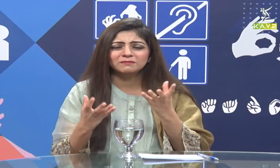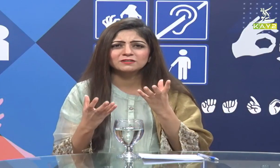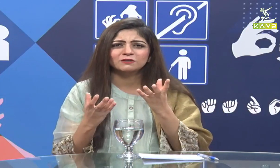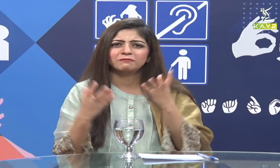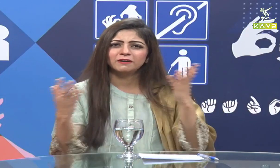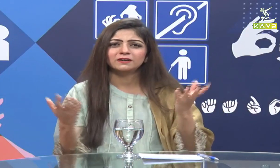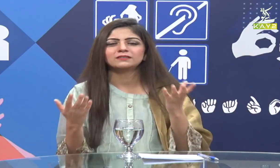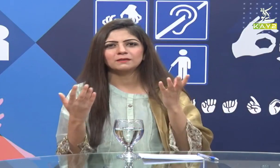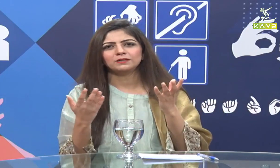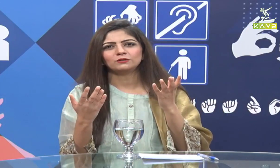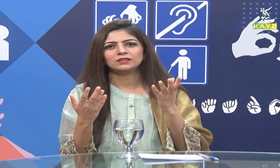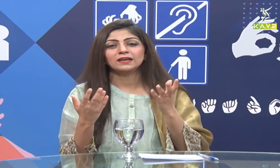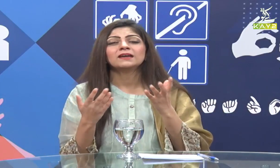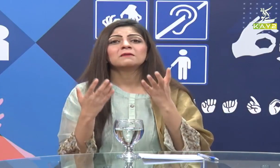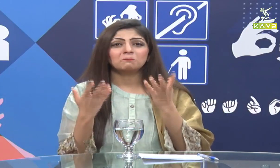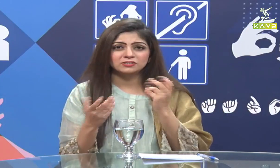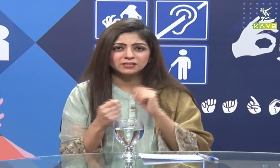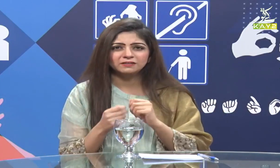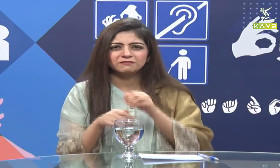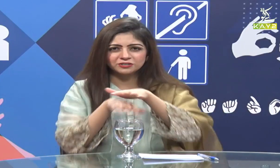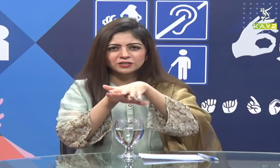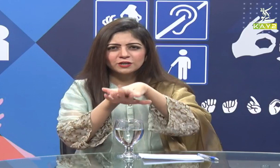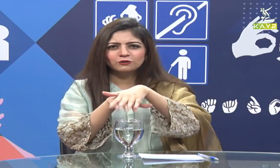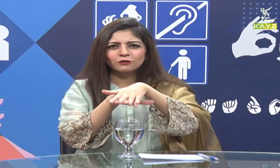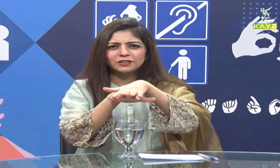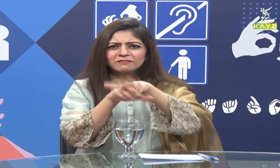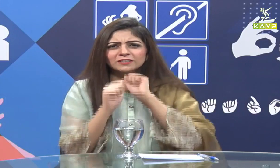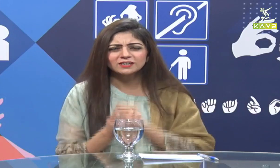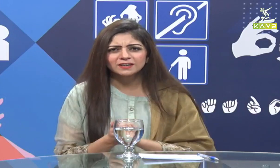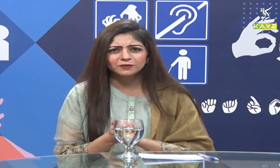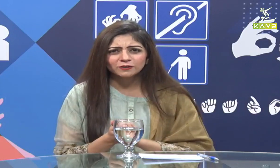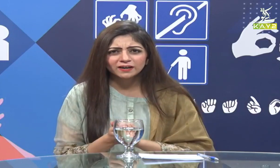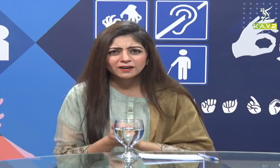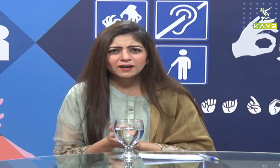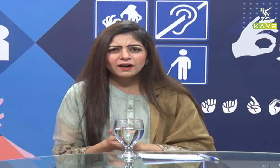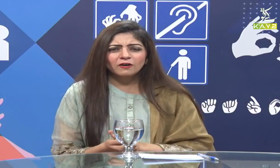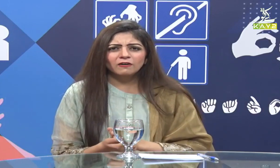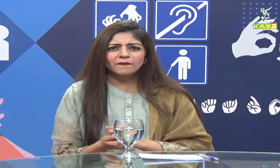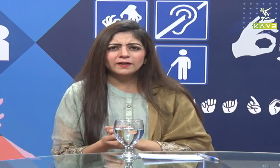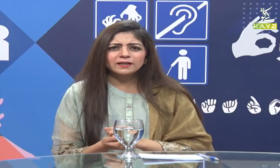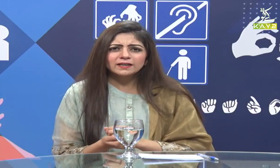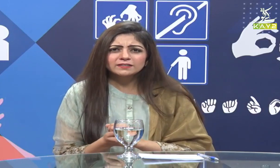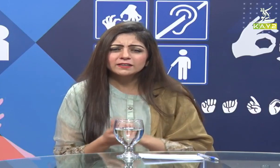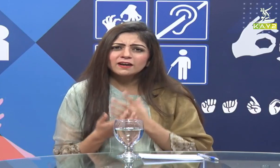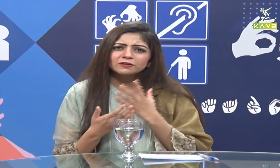फेमस और फेवरेट सबकी होती है मछली, फ़िश, तो ये फ़िश का साइन हो गया। और इसी तरह क्योंकि